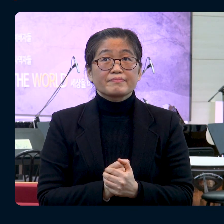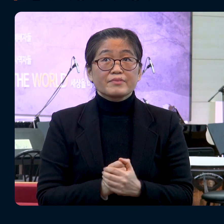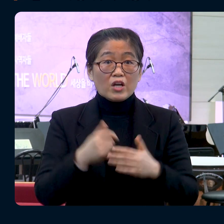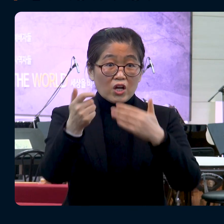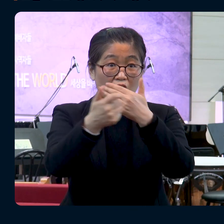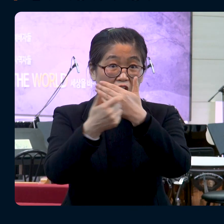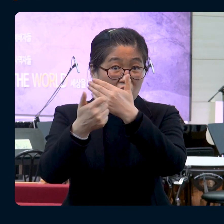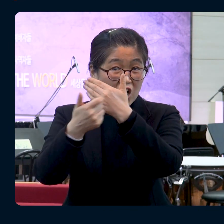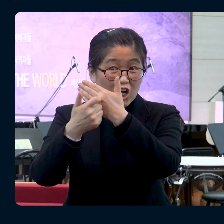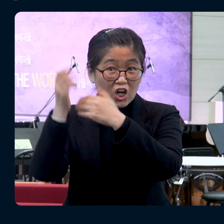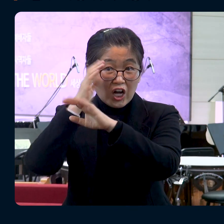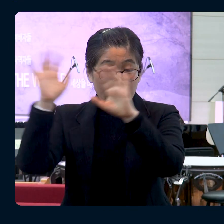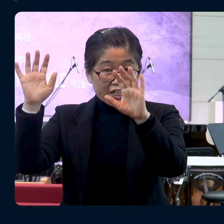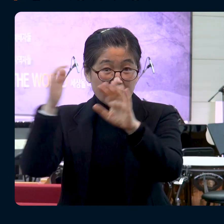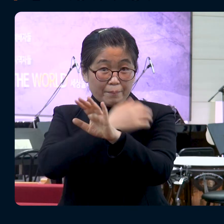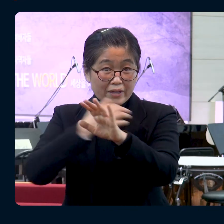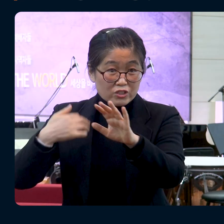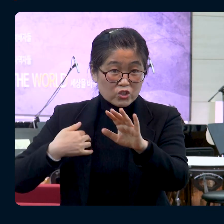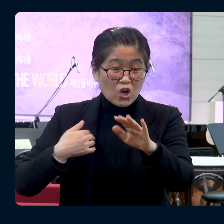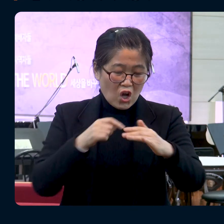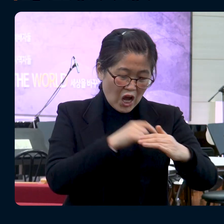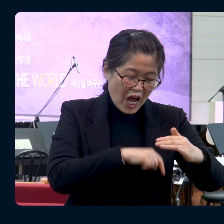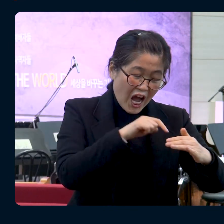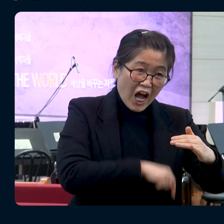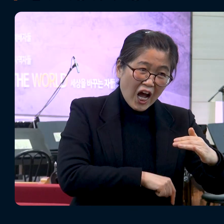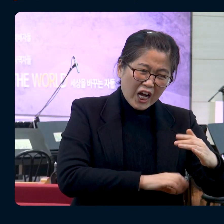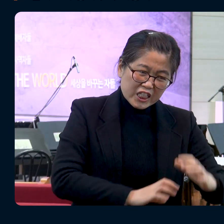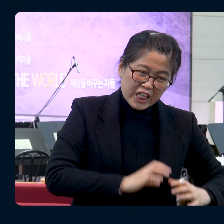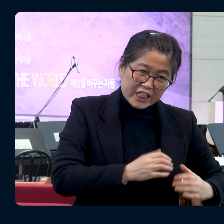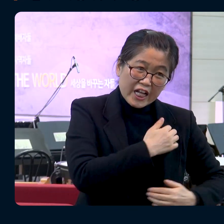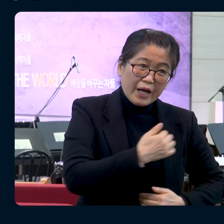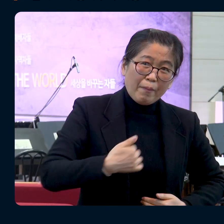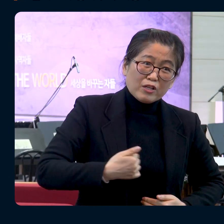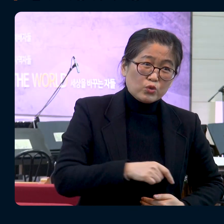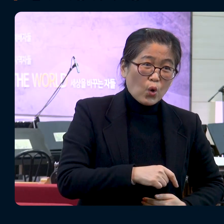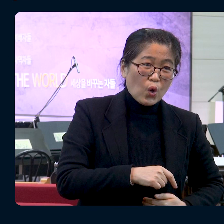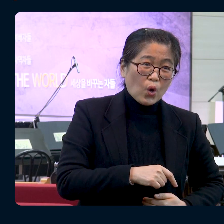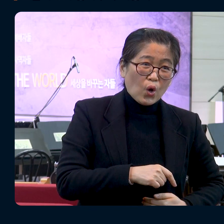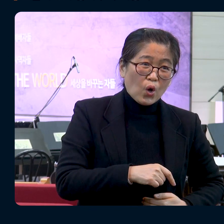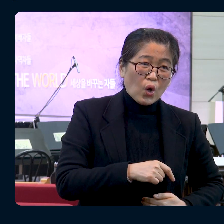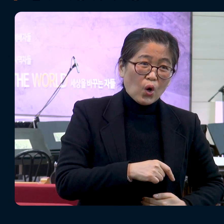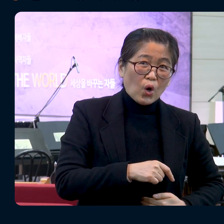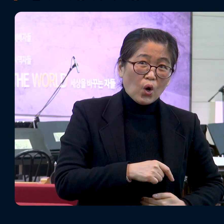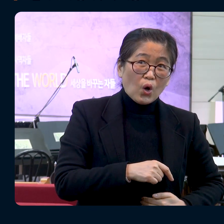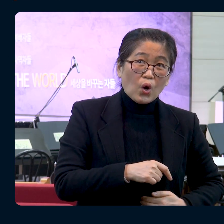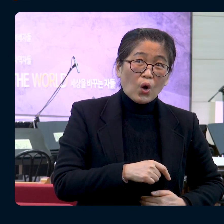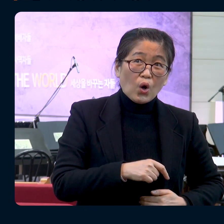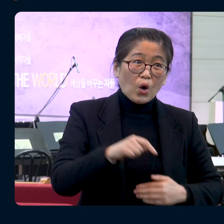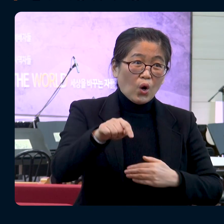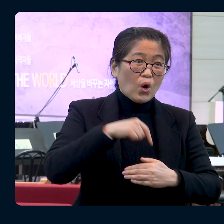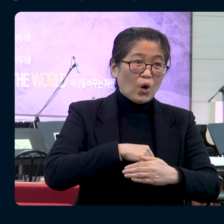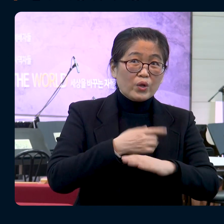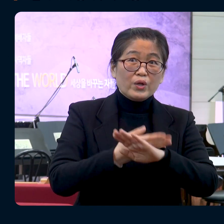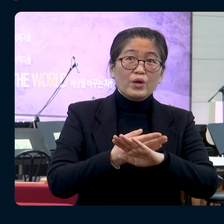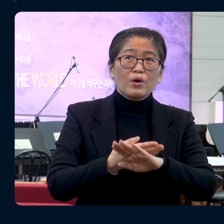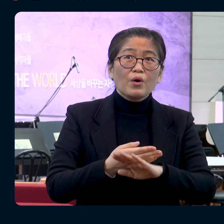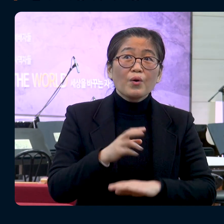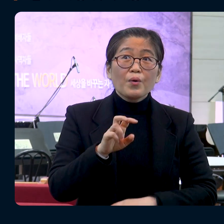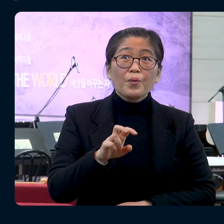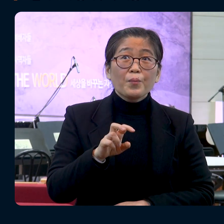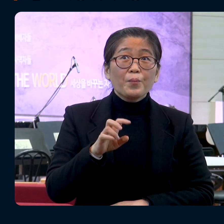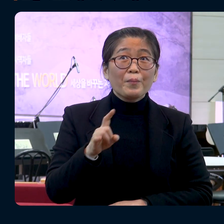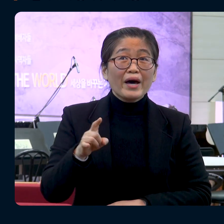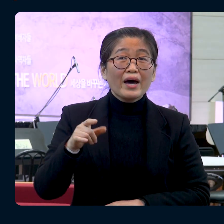그런데 알고 봤더니 겉은 하늘의 만족인데 말은 그렇게 하는데 속은 세상의 만족이야. 이런